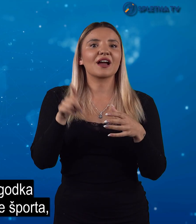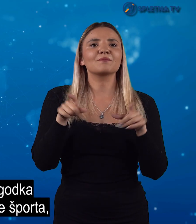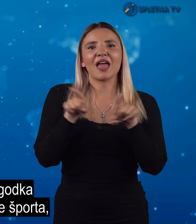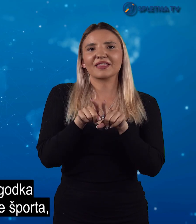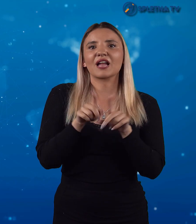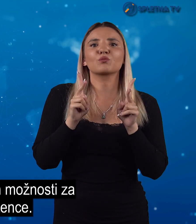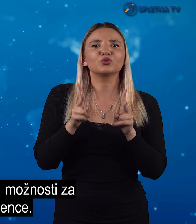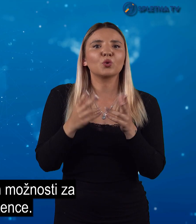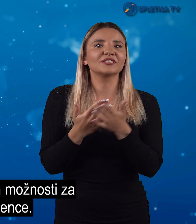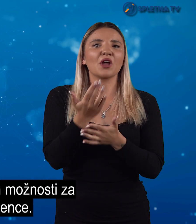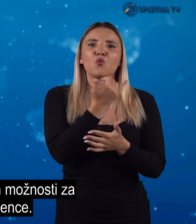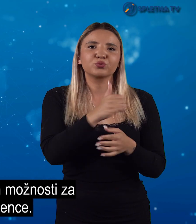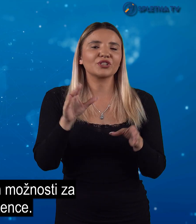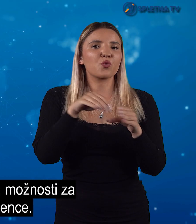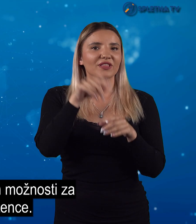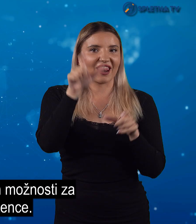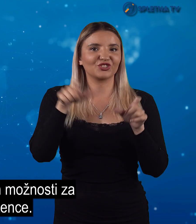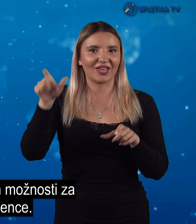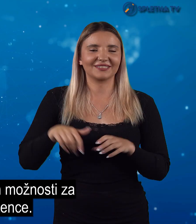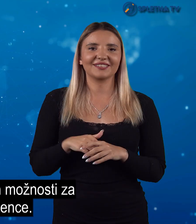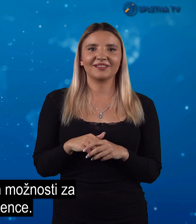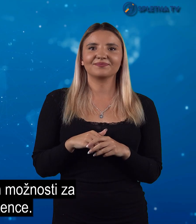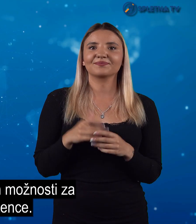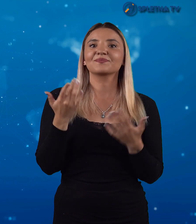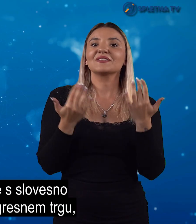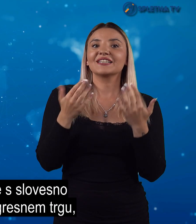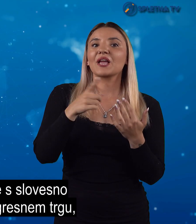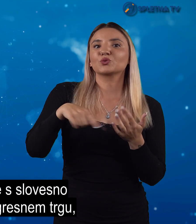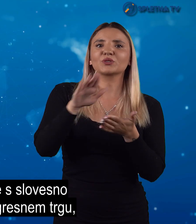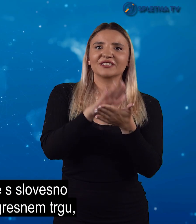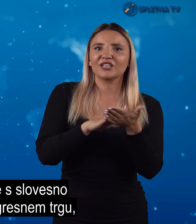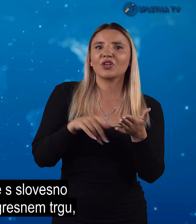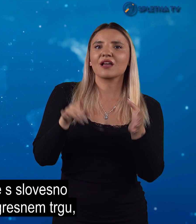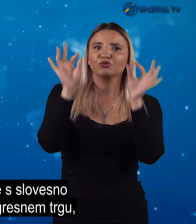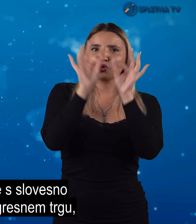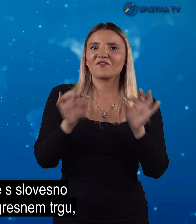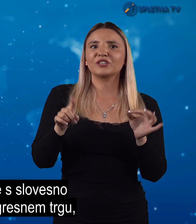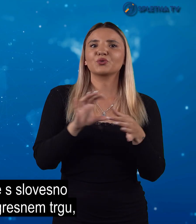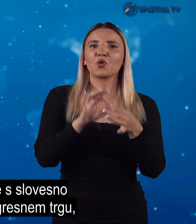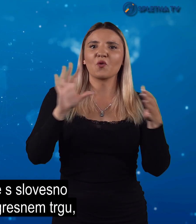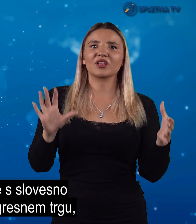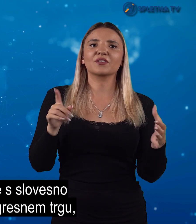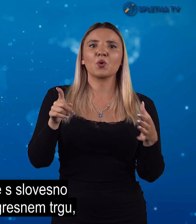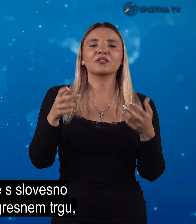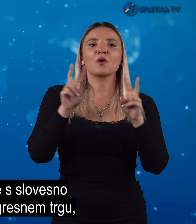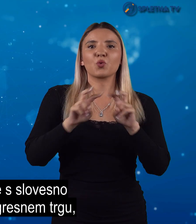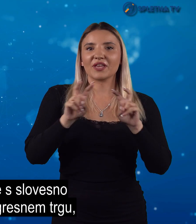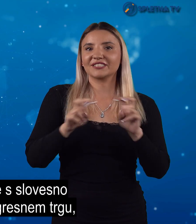športa, druženja in enakih možnosti za vse udeležence. Igre so se začele s slovesno otvoritvijo